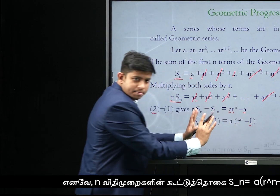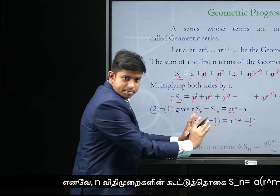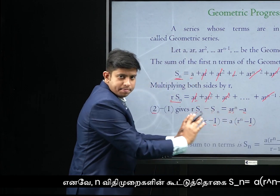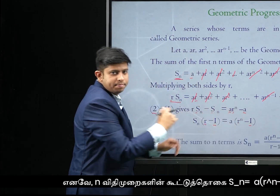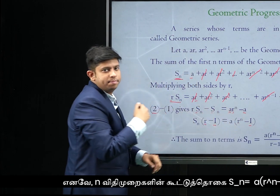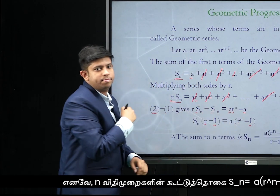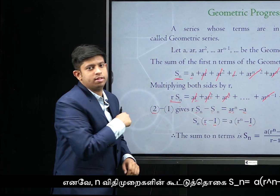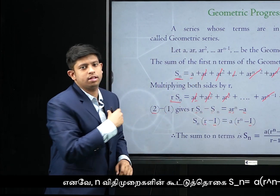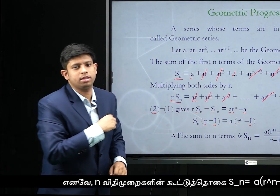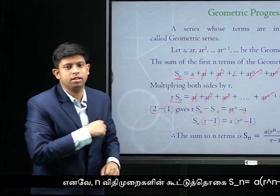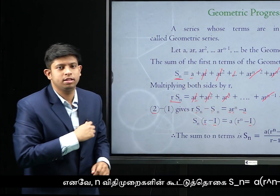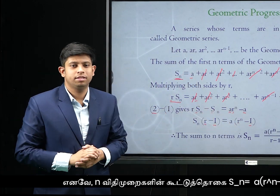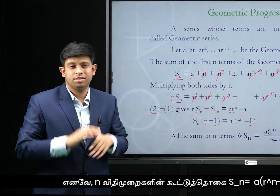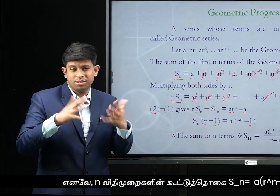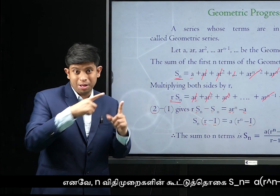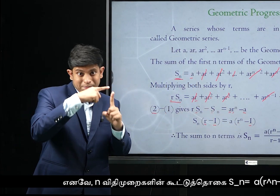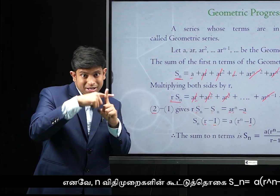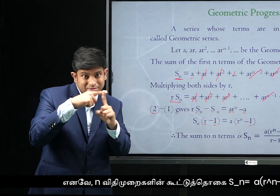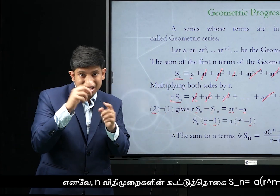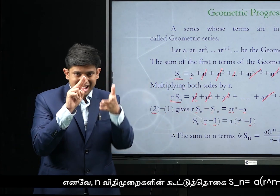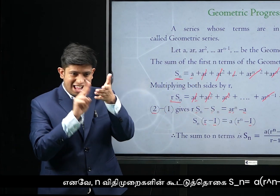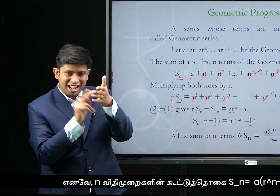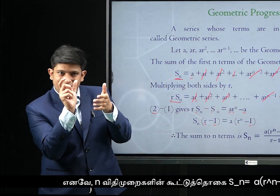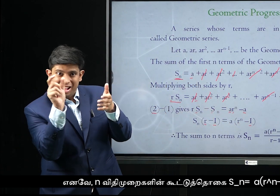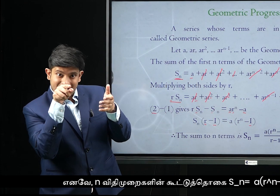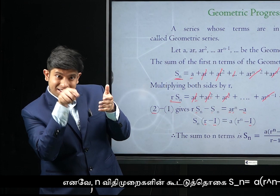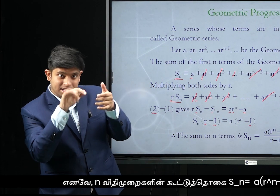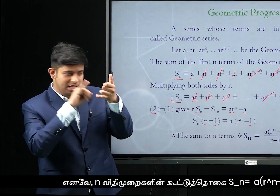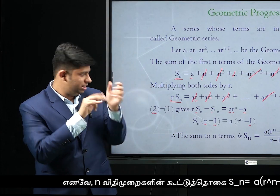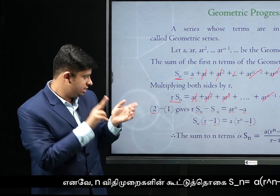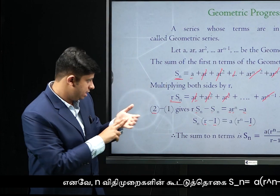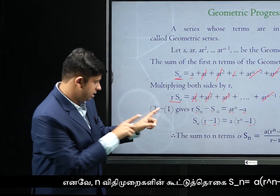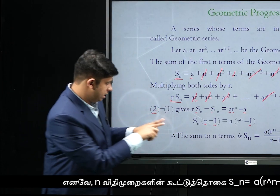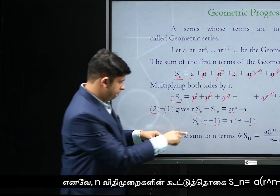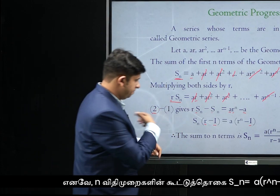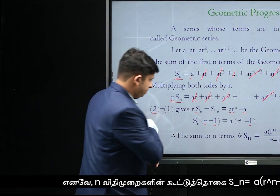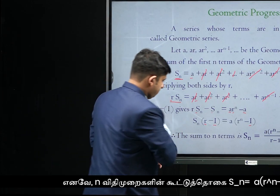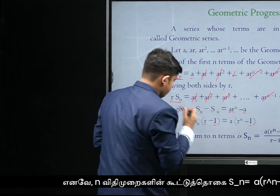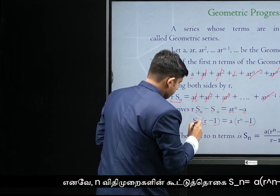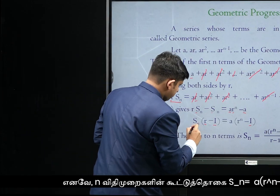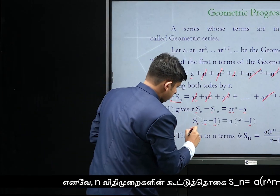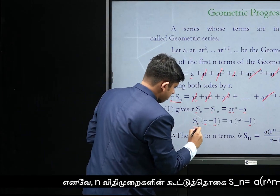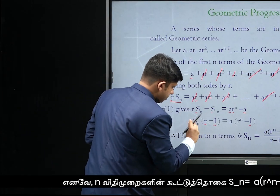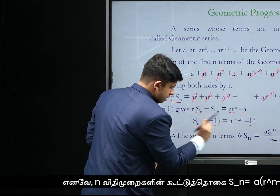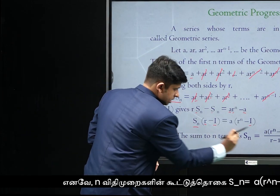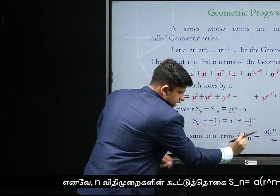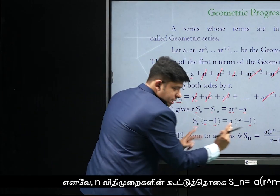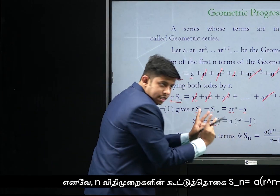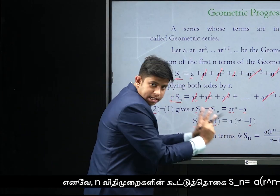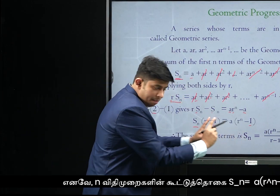எனவே n விகிதமுறைகளின் கூட்டுத்தொகை s கீழிலக்கு n ஈடு a